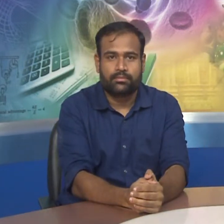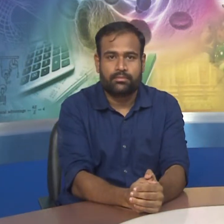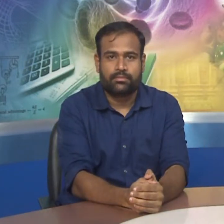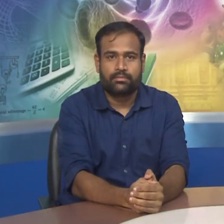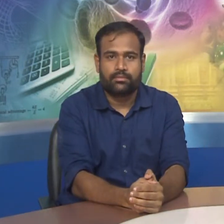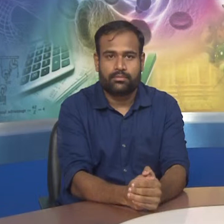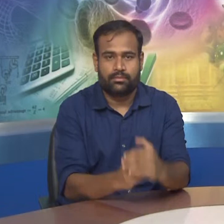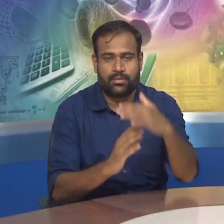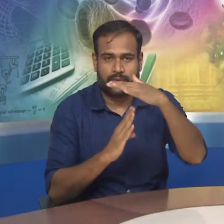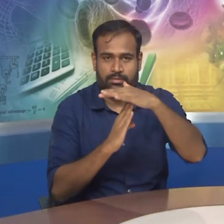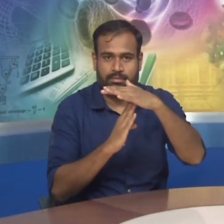Break.